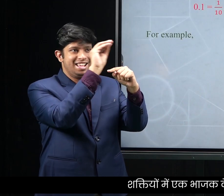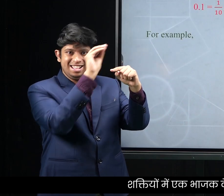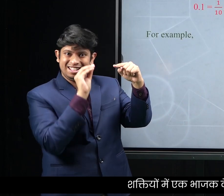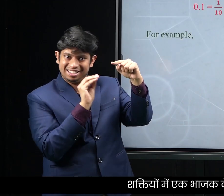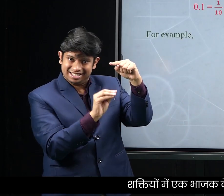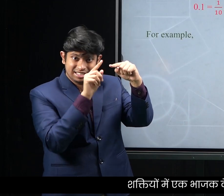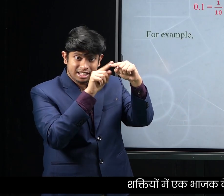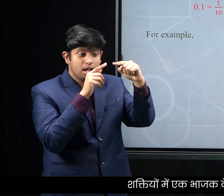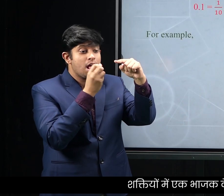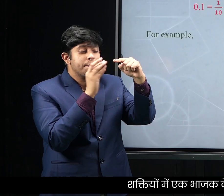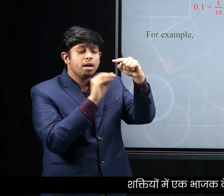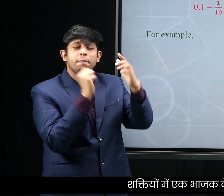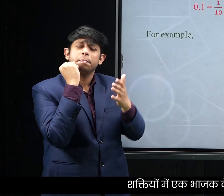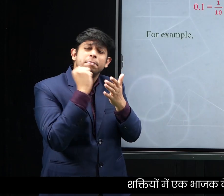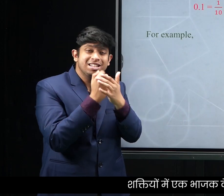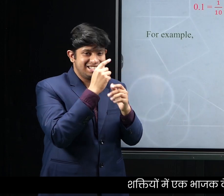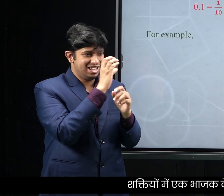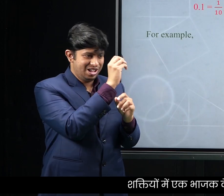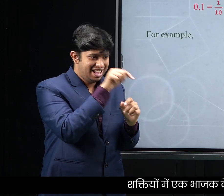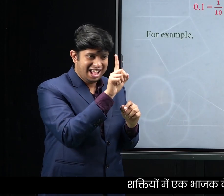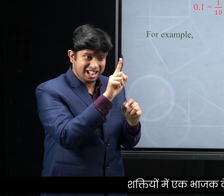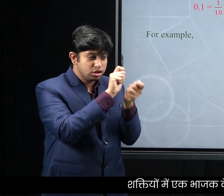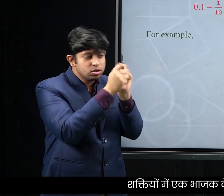एक भाजक के साथ एक अंश है। इस प्रकार